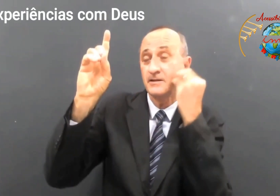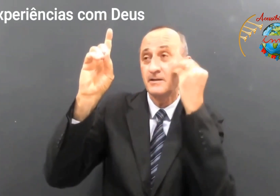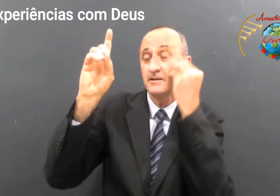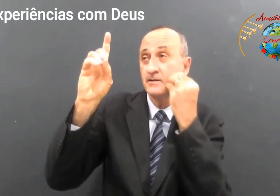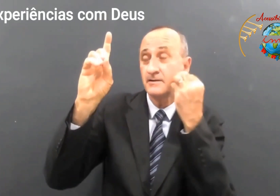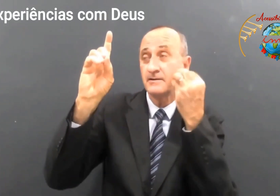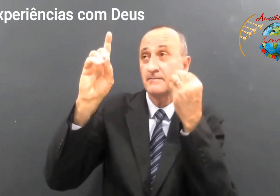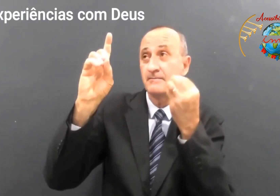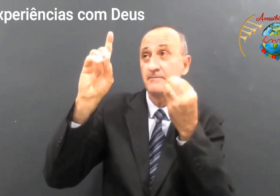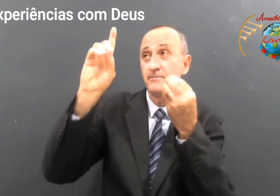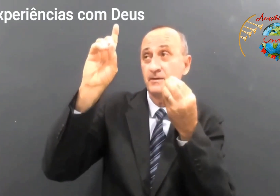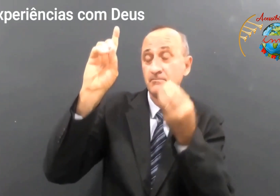Experiências de vida com Deus.